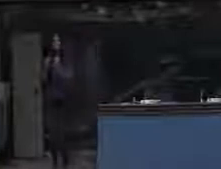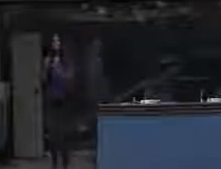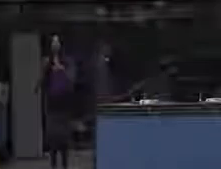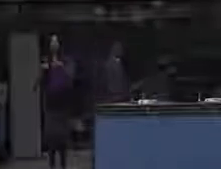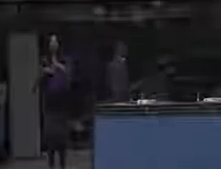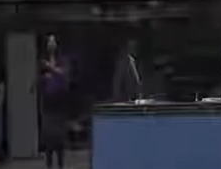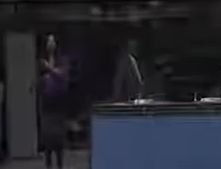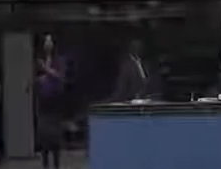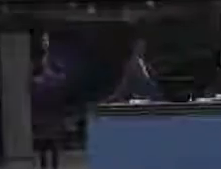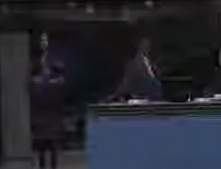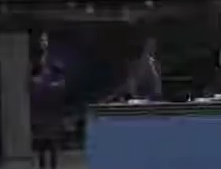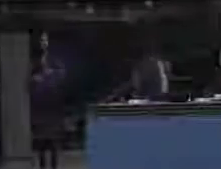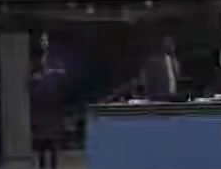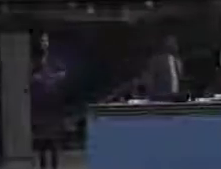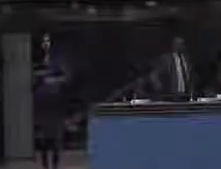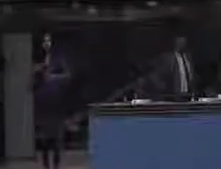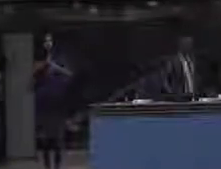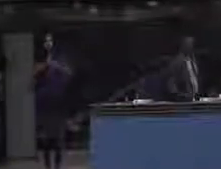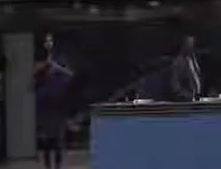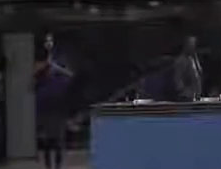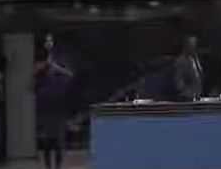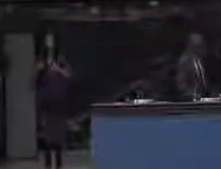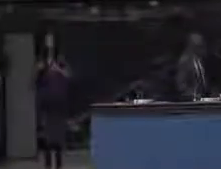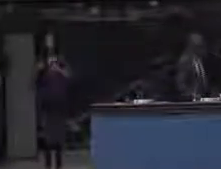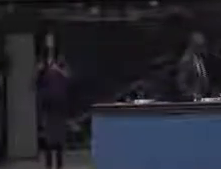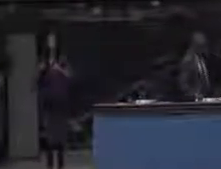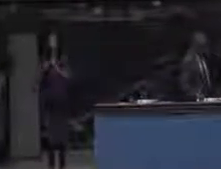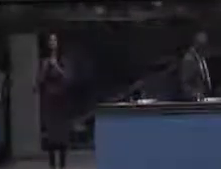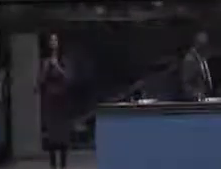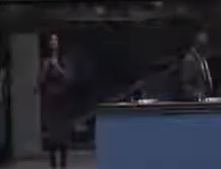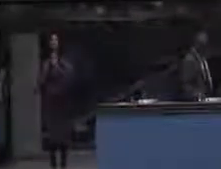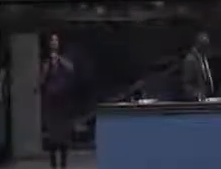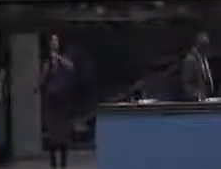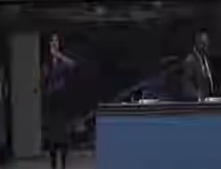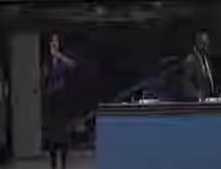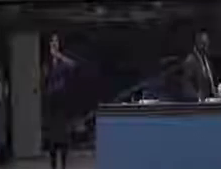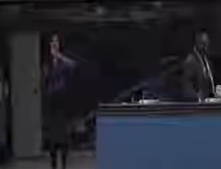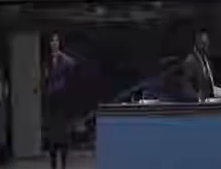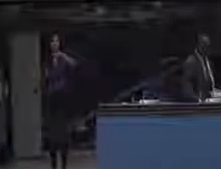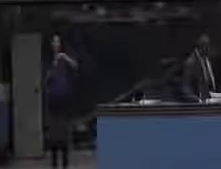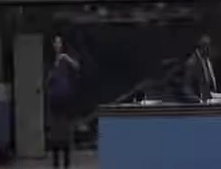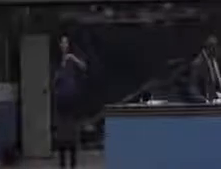presidente desta casa, que conceda 20 minutos ao senhor Rivelino